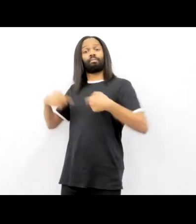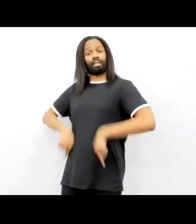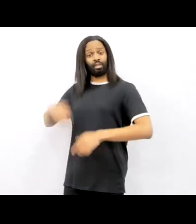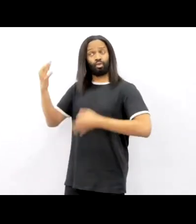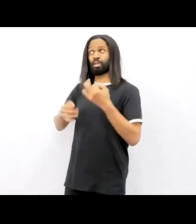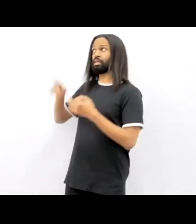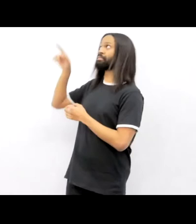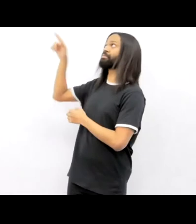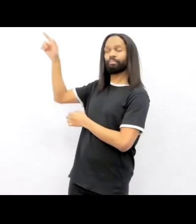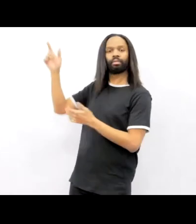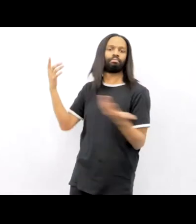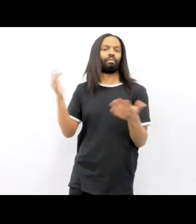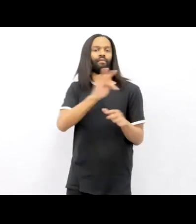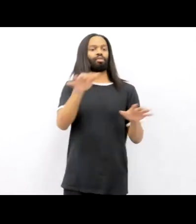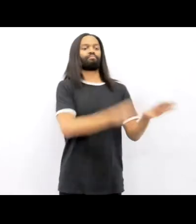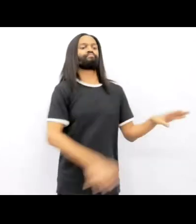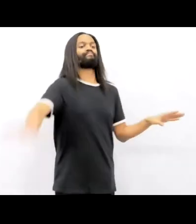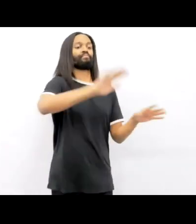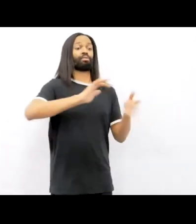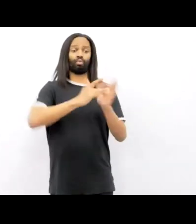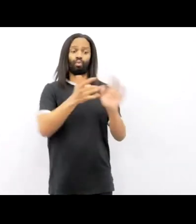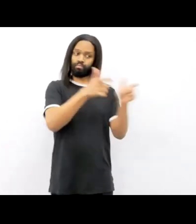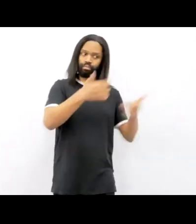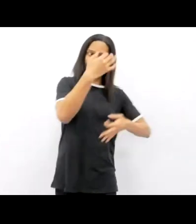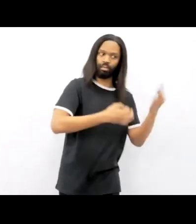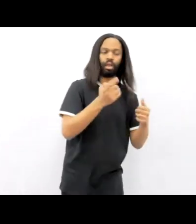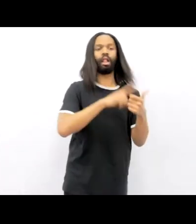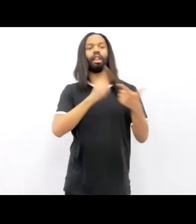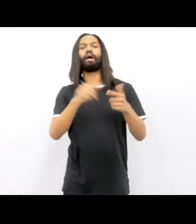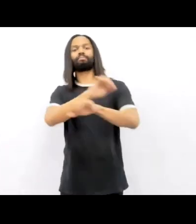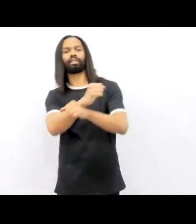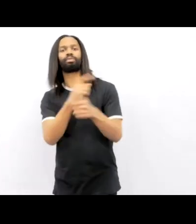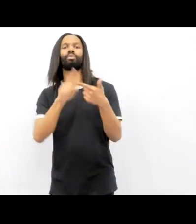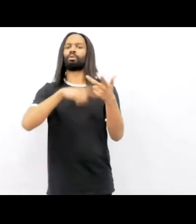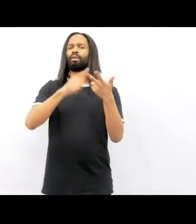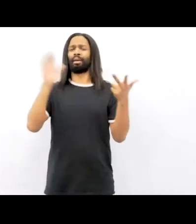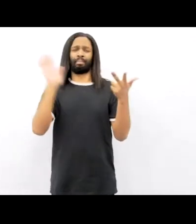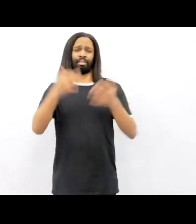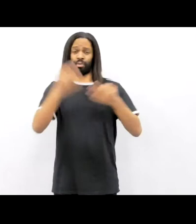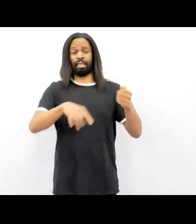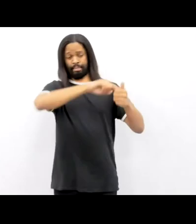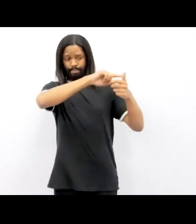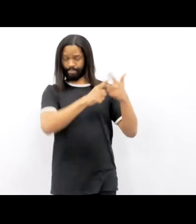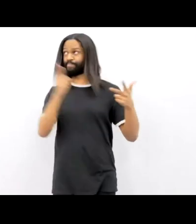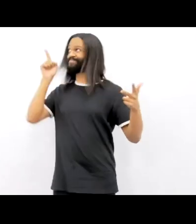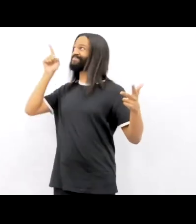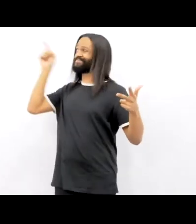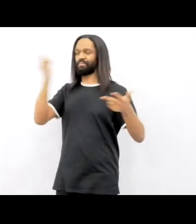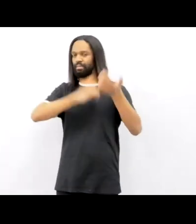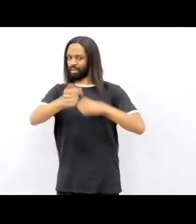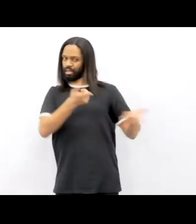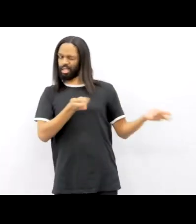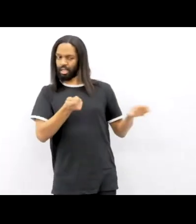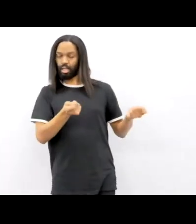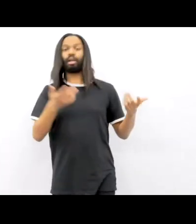en toute la France les palais de justice, les centres pénitentiaires et l'ensemble des équipements de la justice. qui, d'ailleurs je le dis au